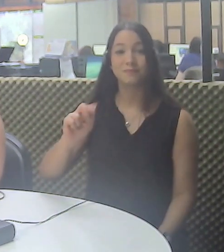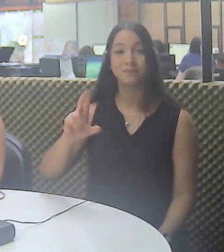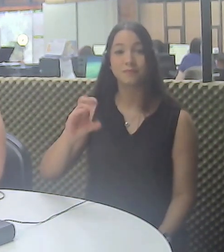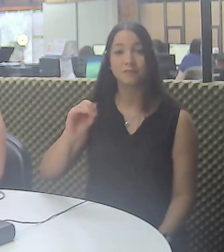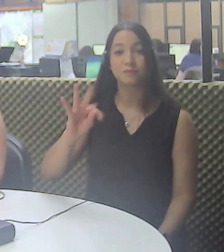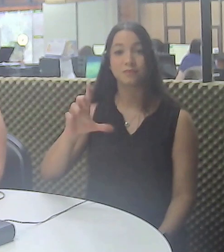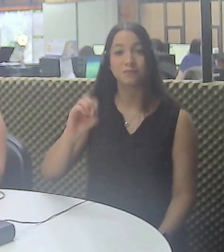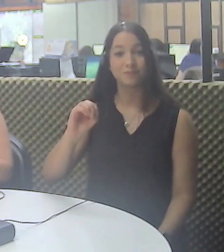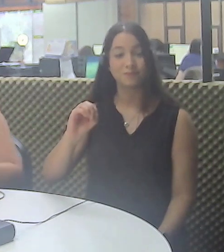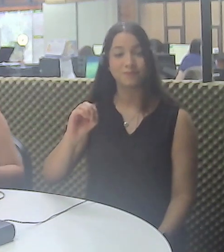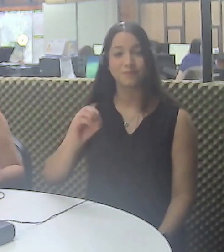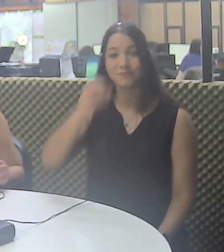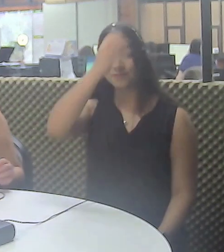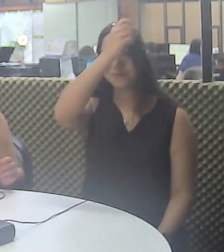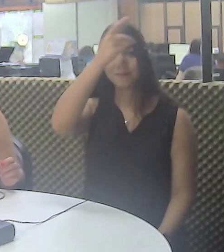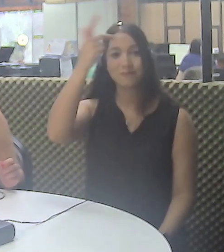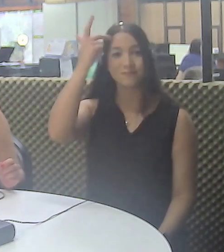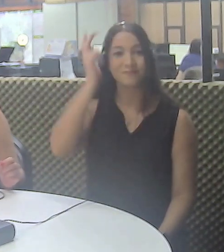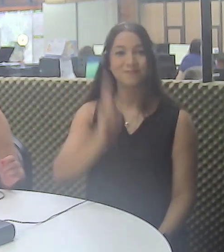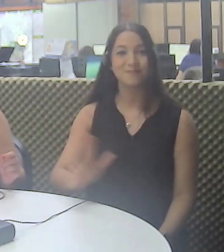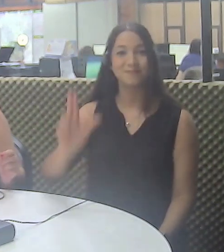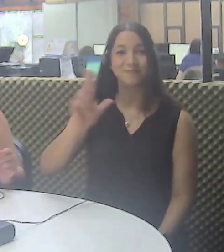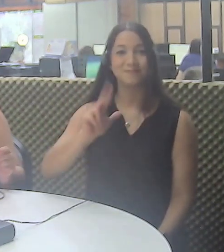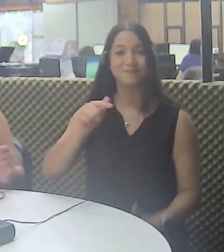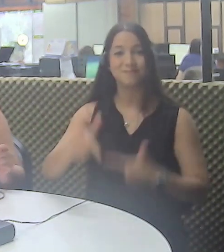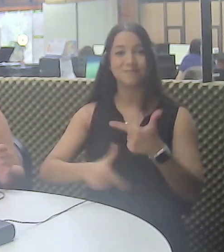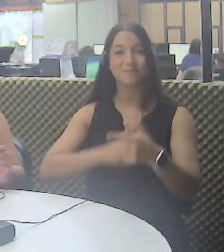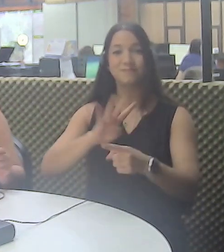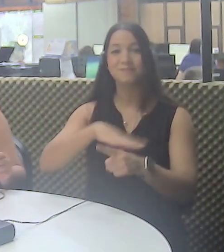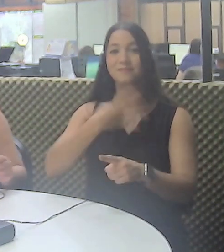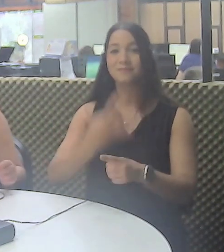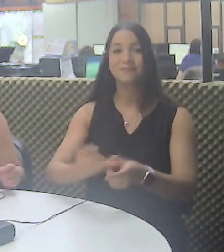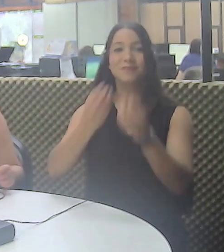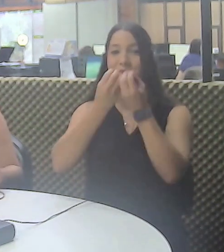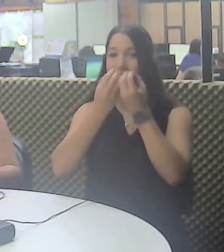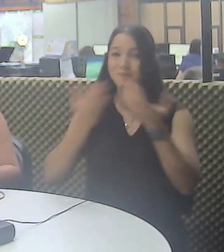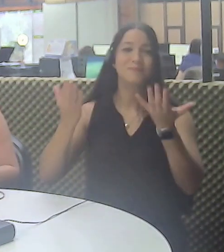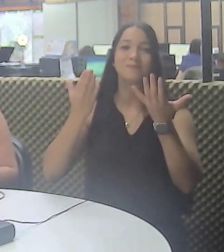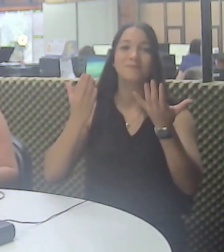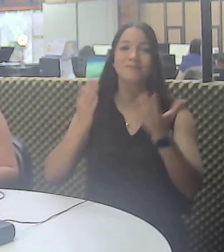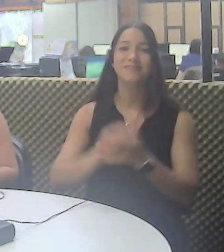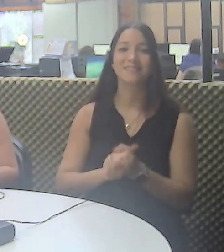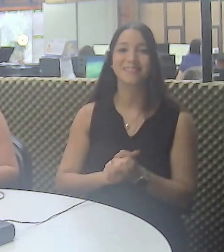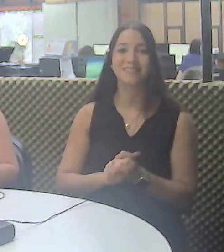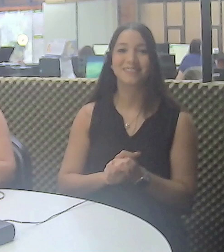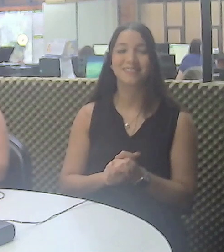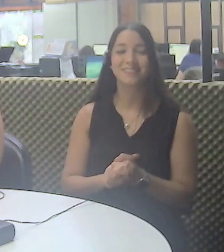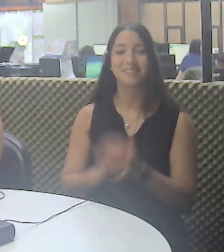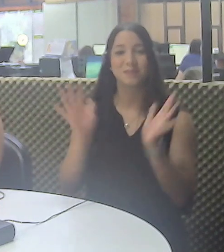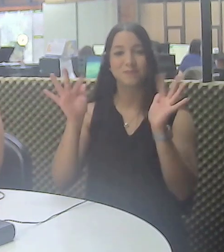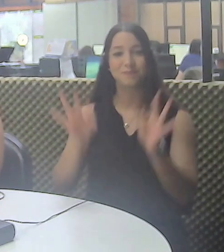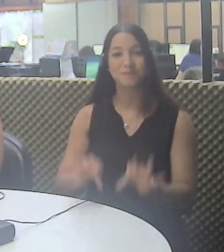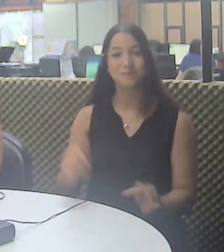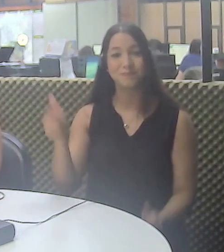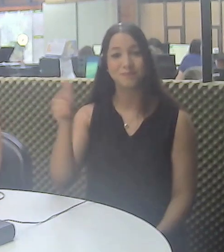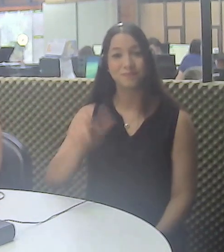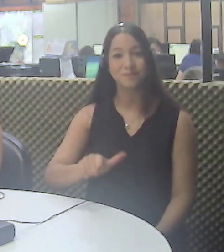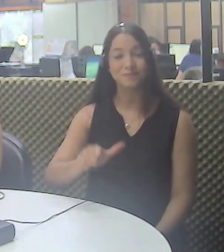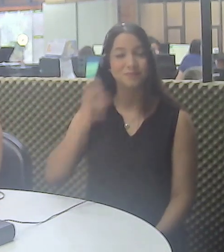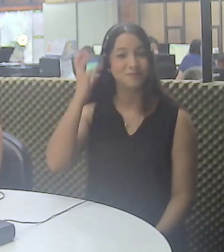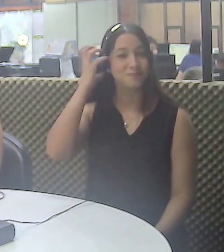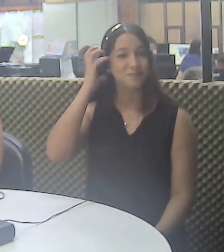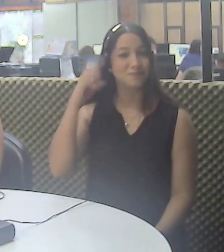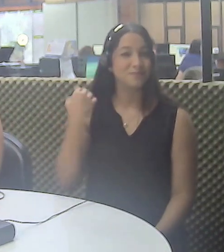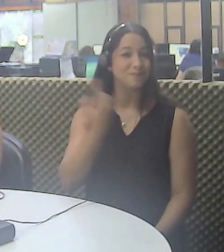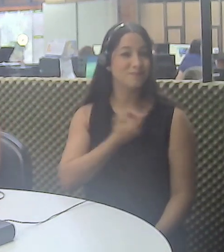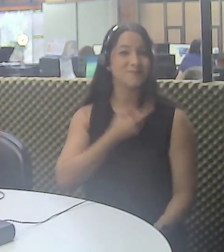Comunicação, Marco Túlio de Castro Kalimann. Prefeitura de Uberlândia. Fazer mais, fazer bem. Fica por aqui mais uma